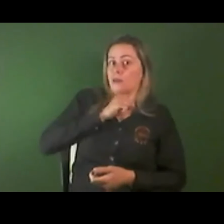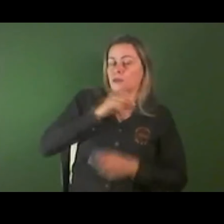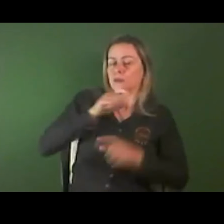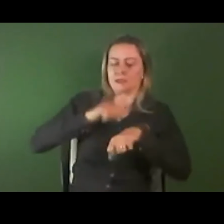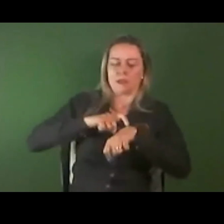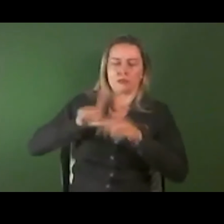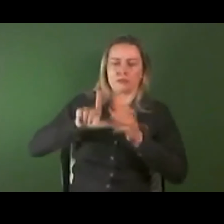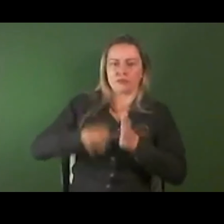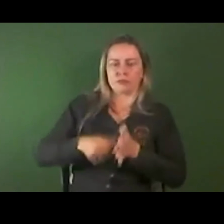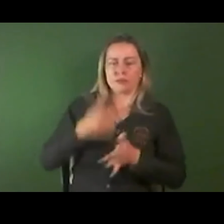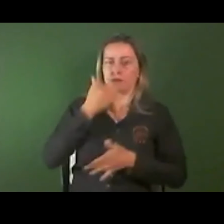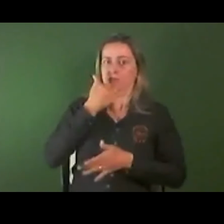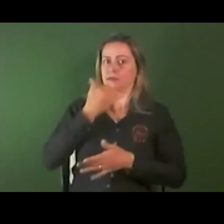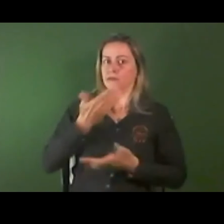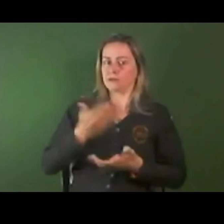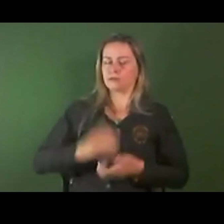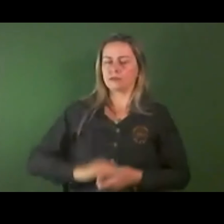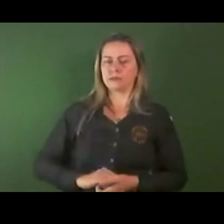o tempo.